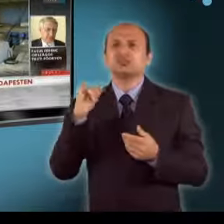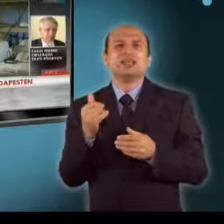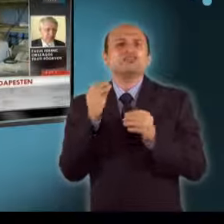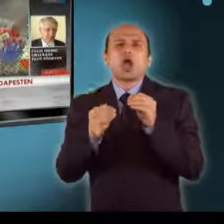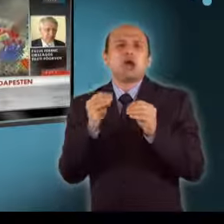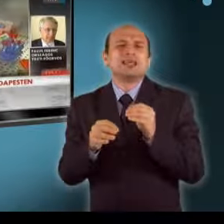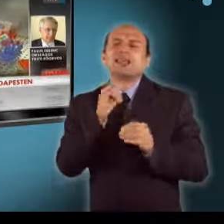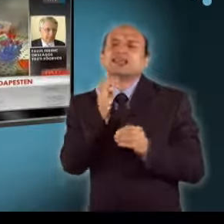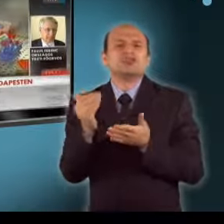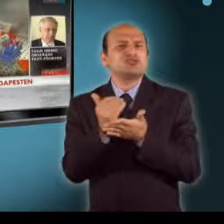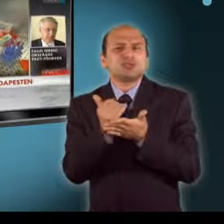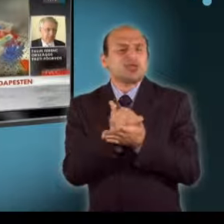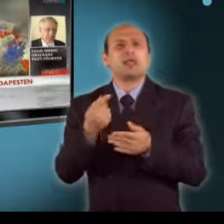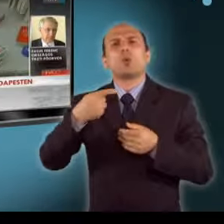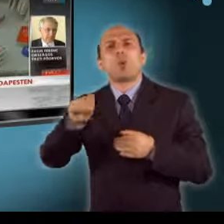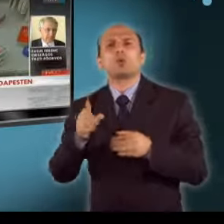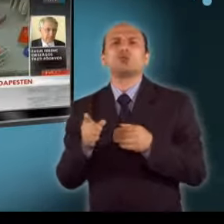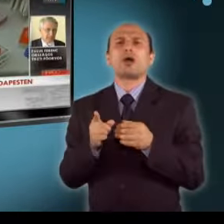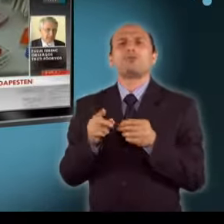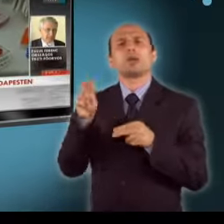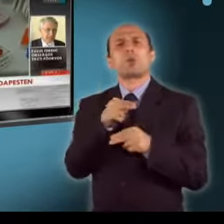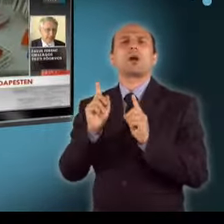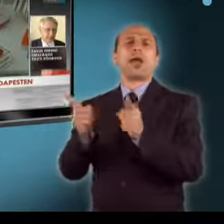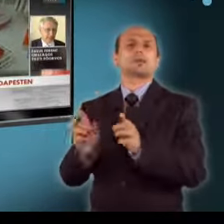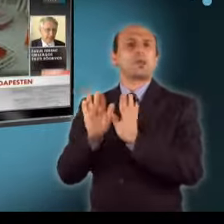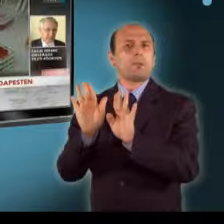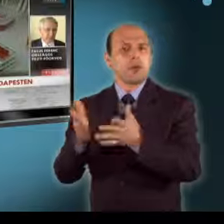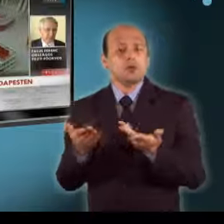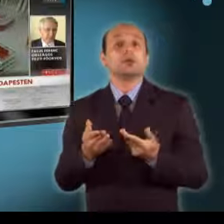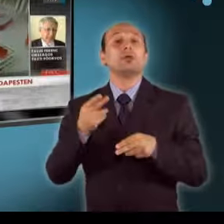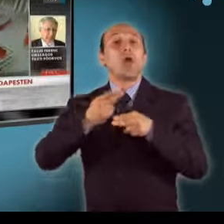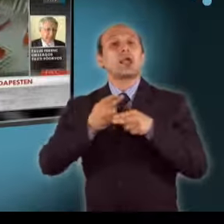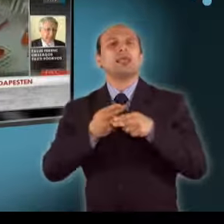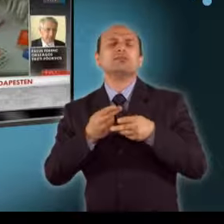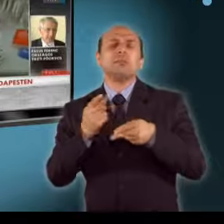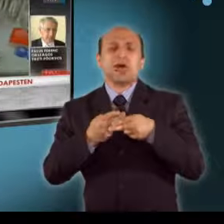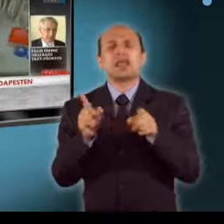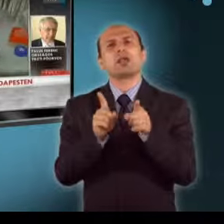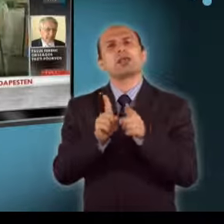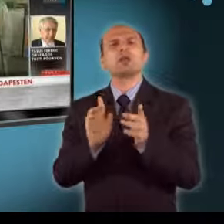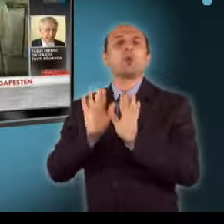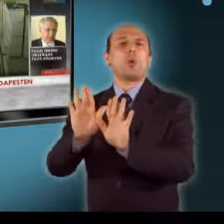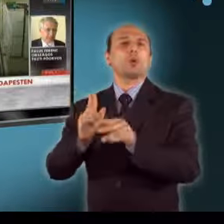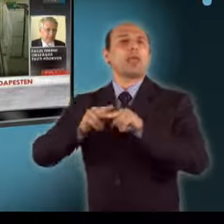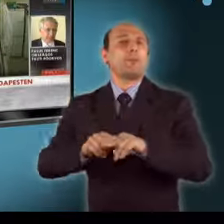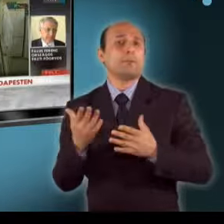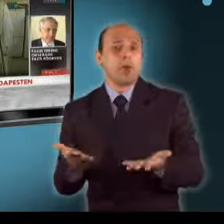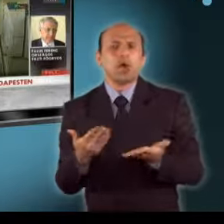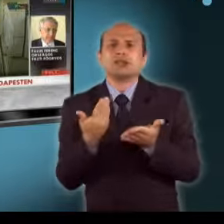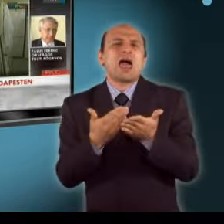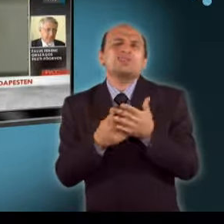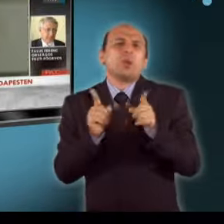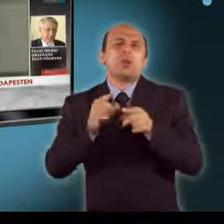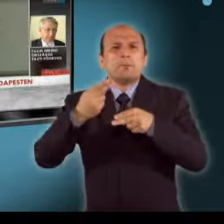különösebben elkülönítsünk, a beteg különben otthonában van. Ez egy, nem egy olyan betegség, ami